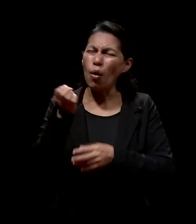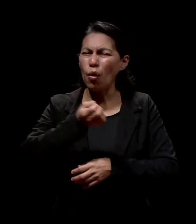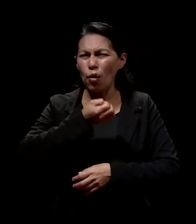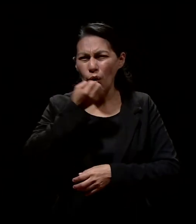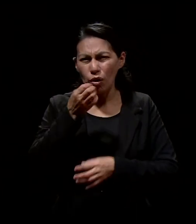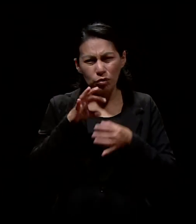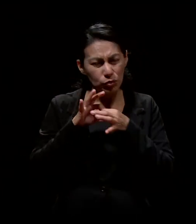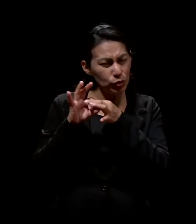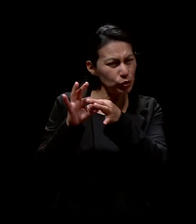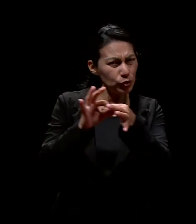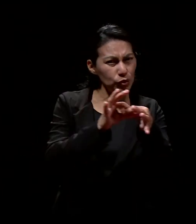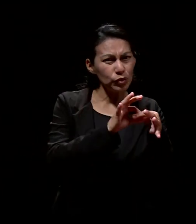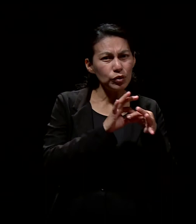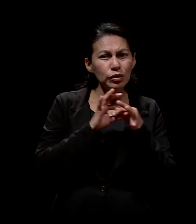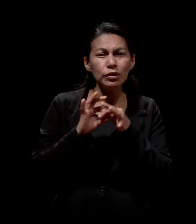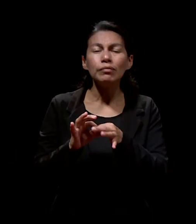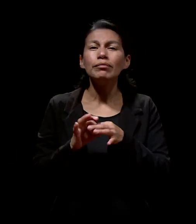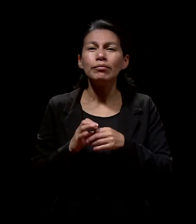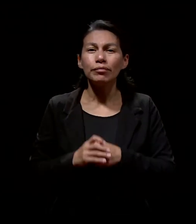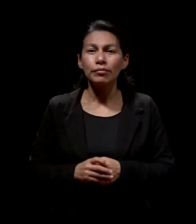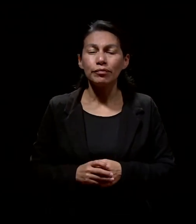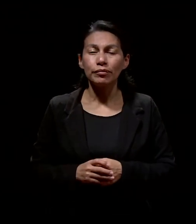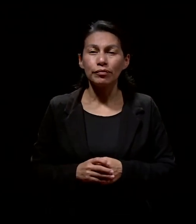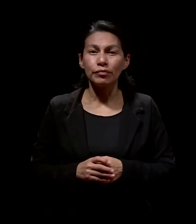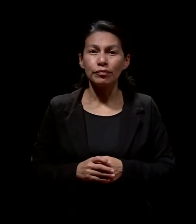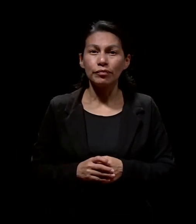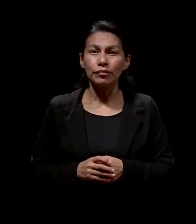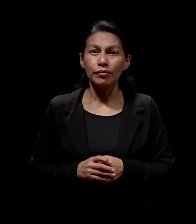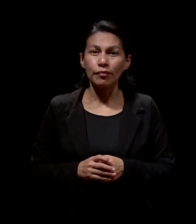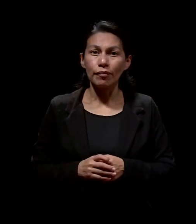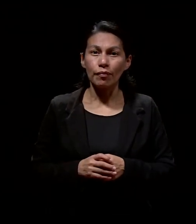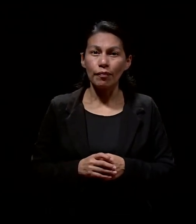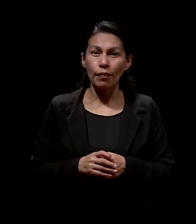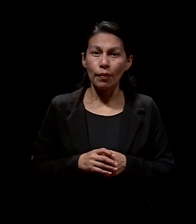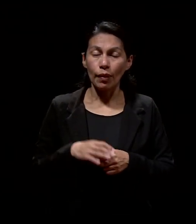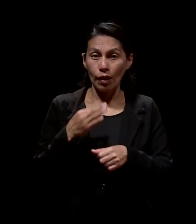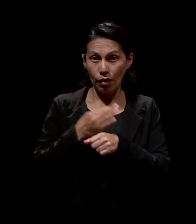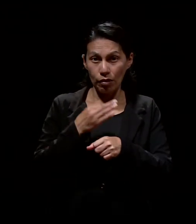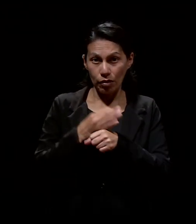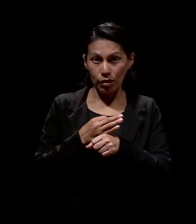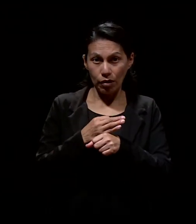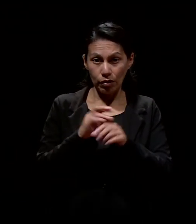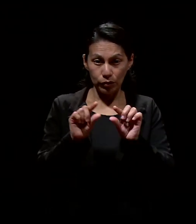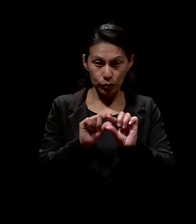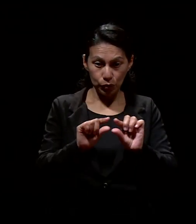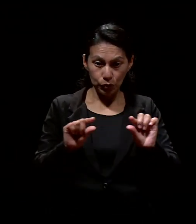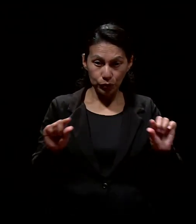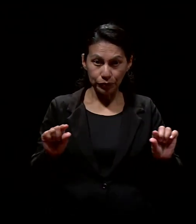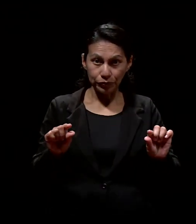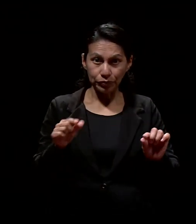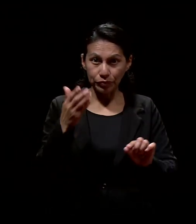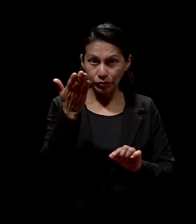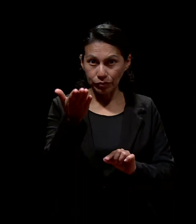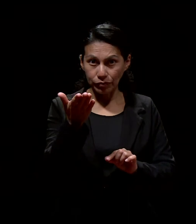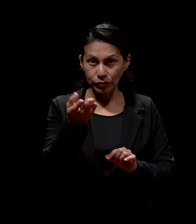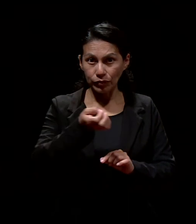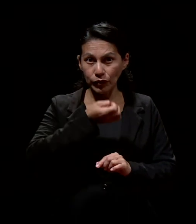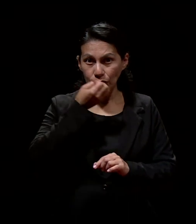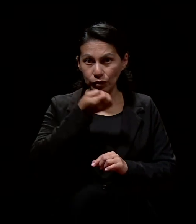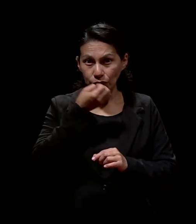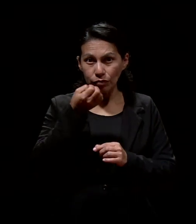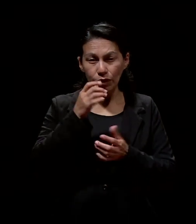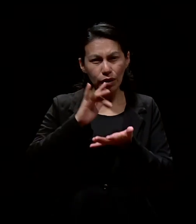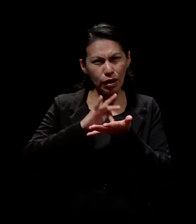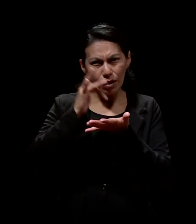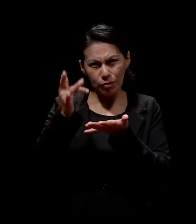muy delicada. Mantengámonos en oración. Mientras están pasando en pantalla